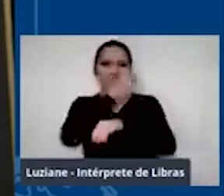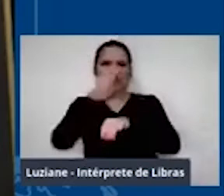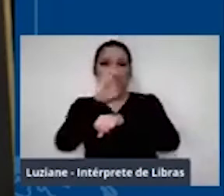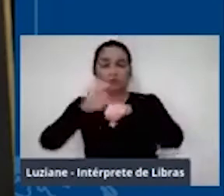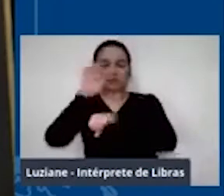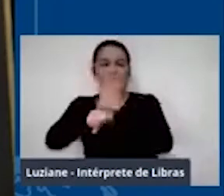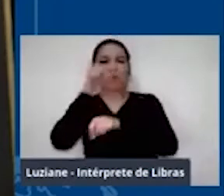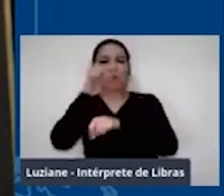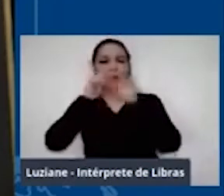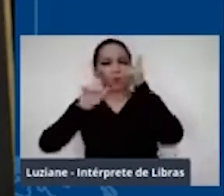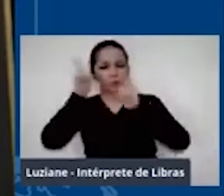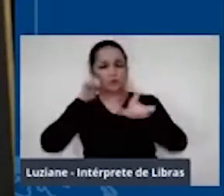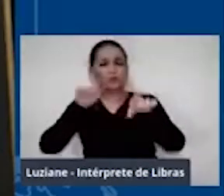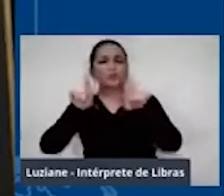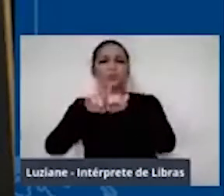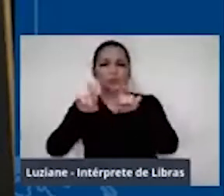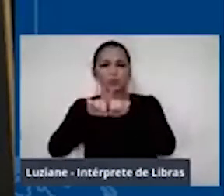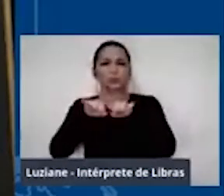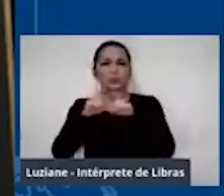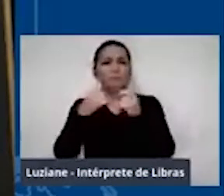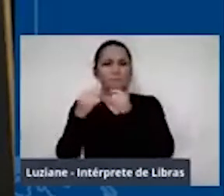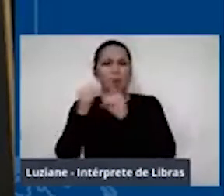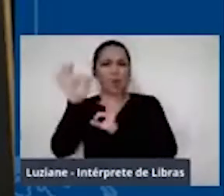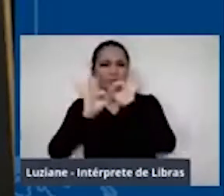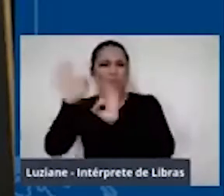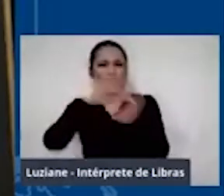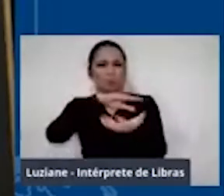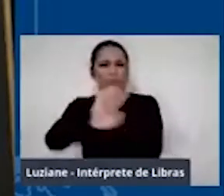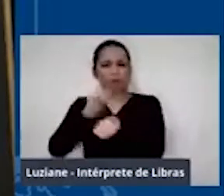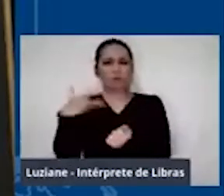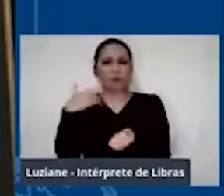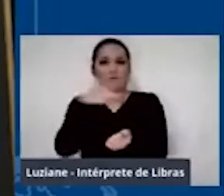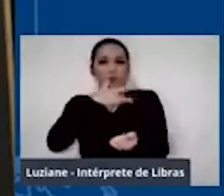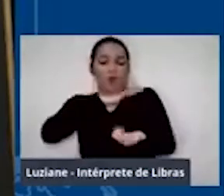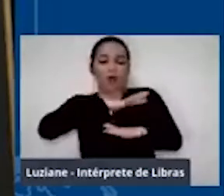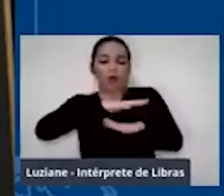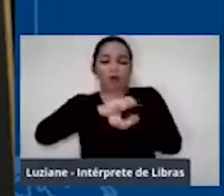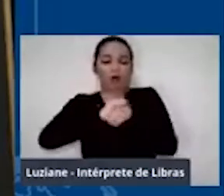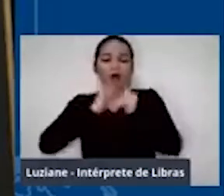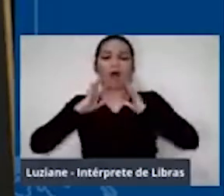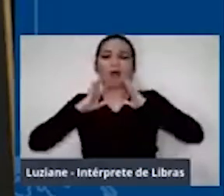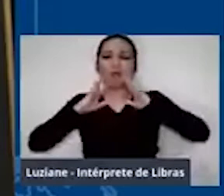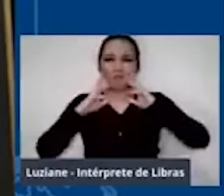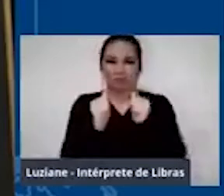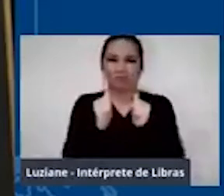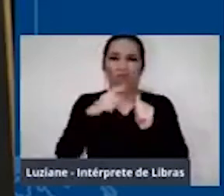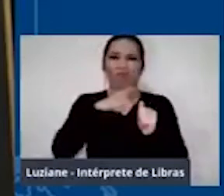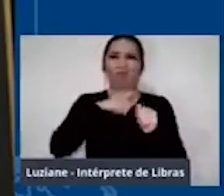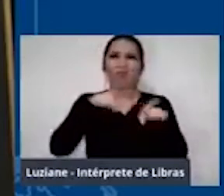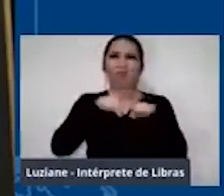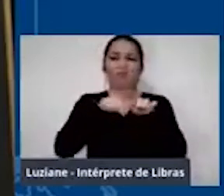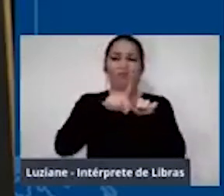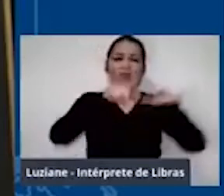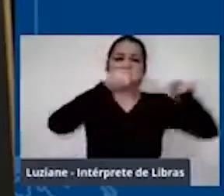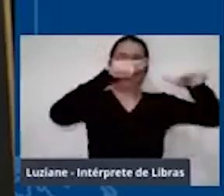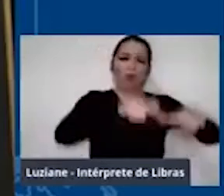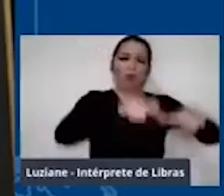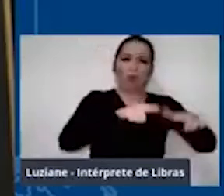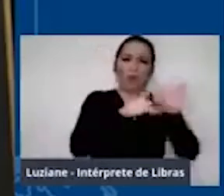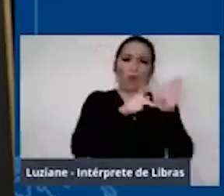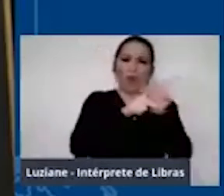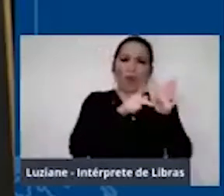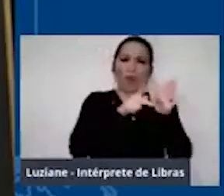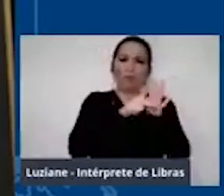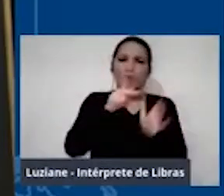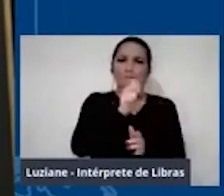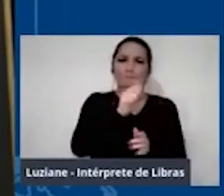da Organização Mundial de Saúde Animal, a OIE, que tem sede em Paris, o certificado de